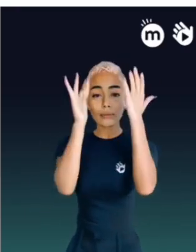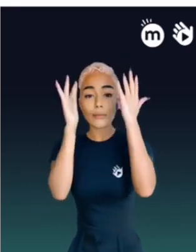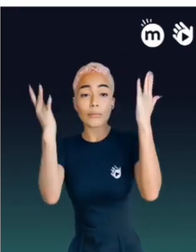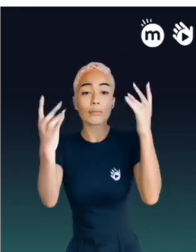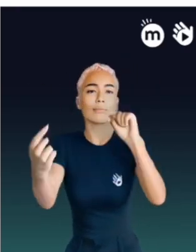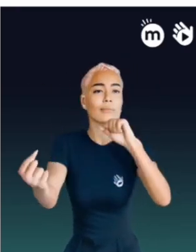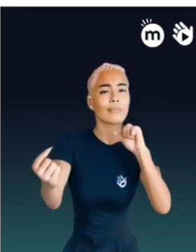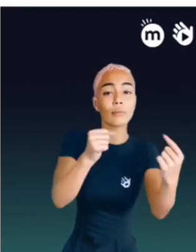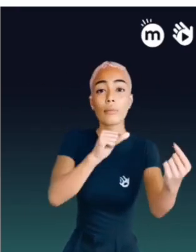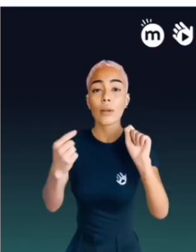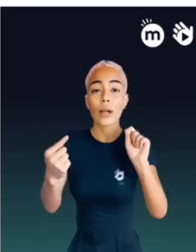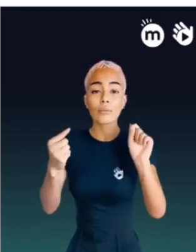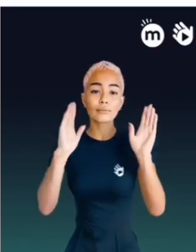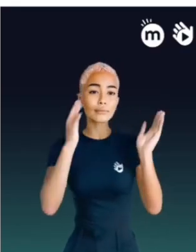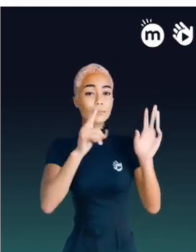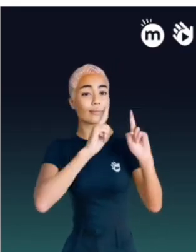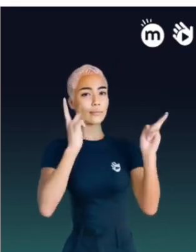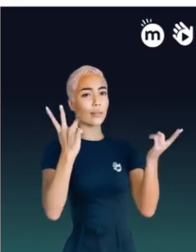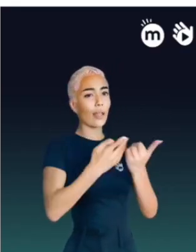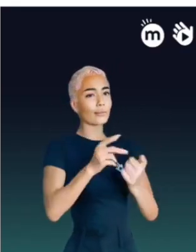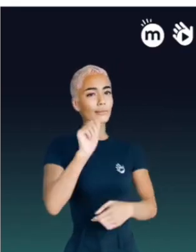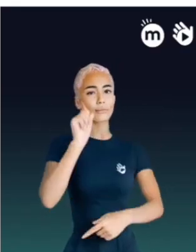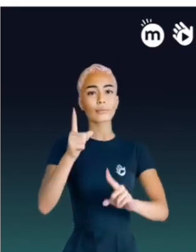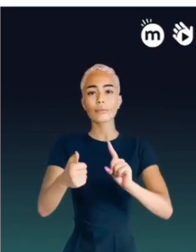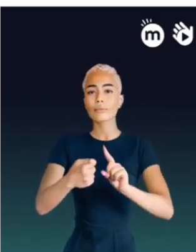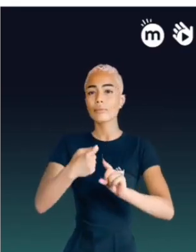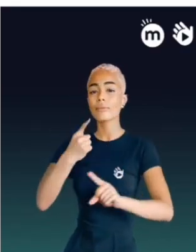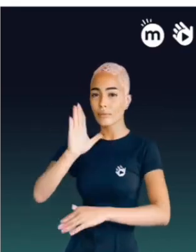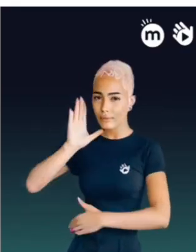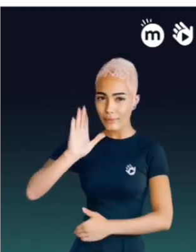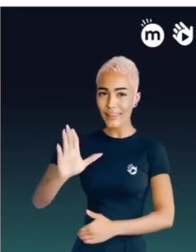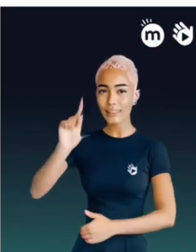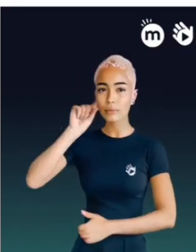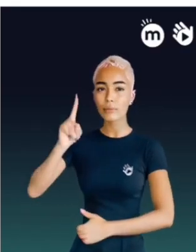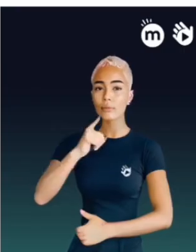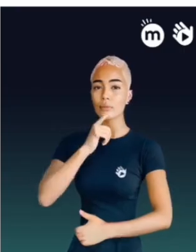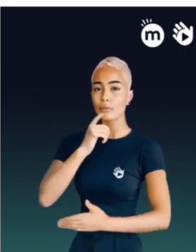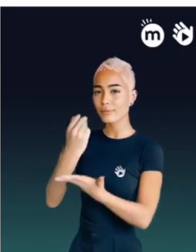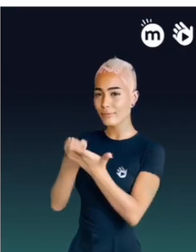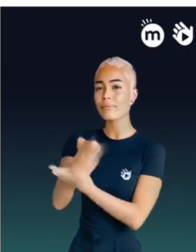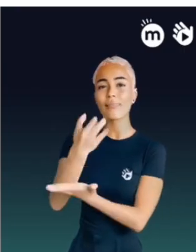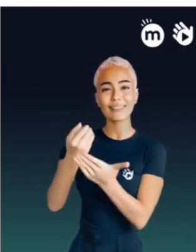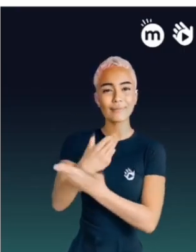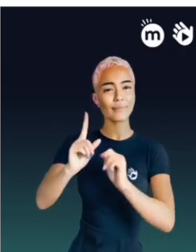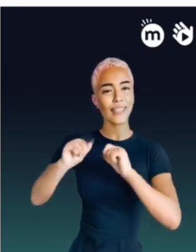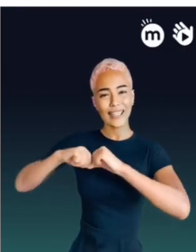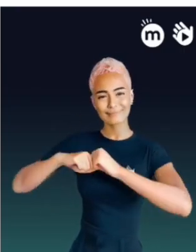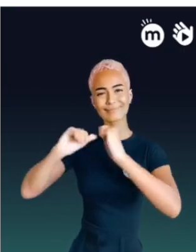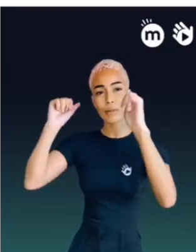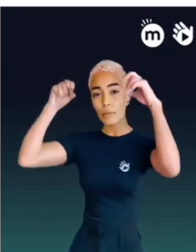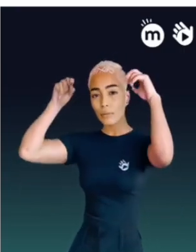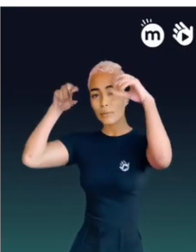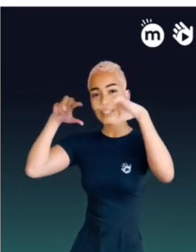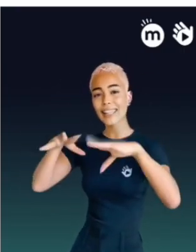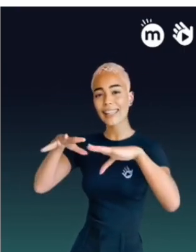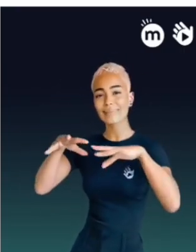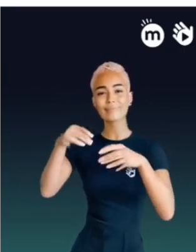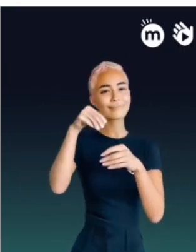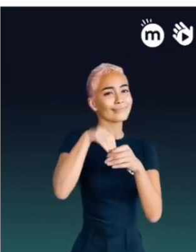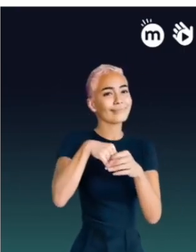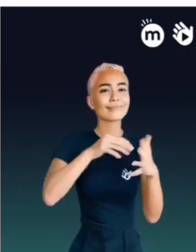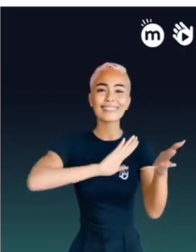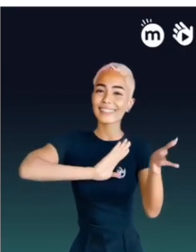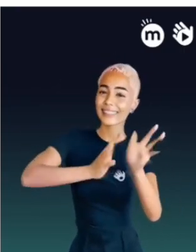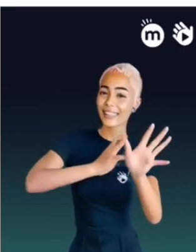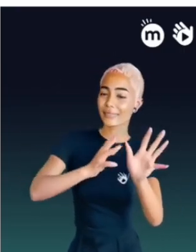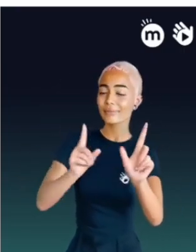cette vidéo, j'ai trouvé que c'était vraiment bluffant. En anglais, nous avons plein d'autres sites comme Signaria sur la langue des